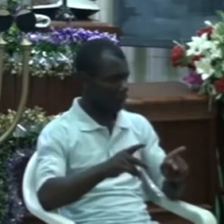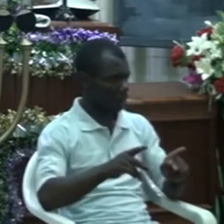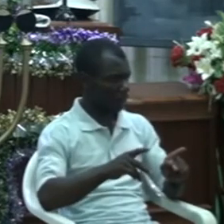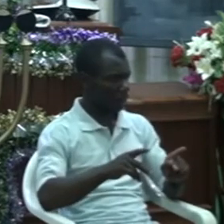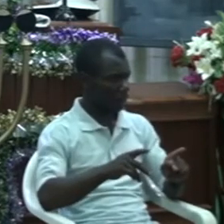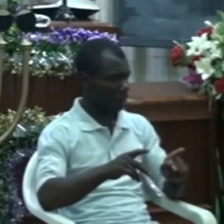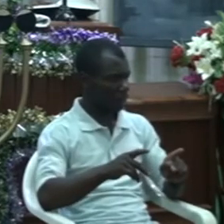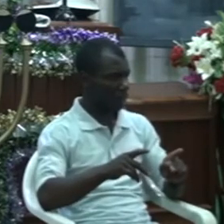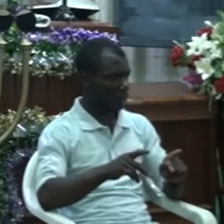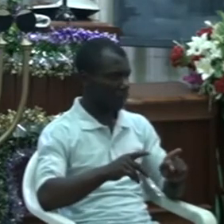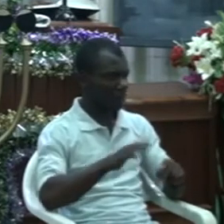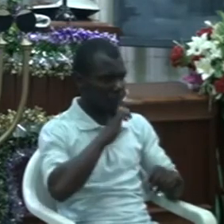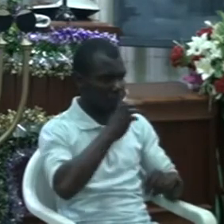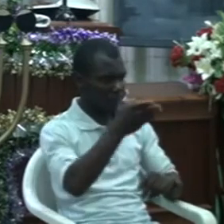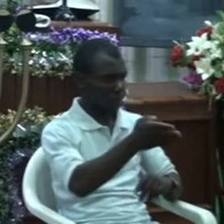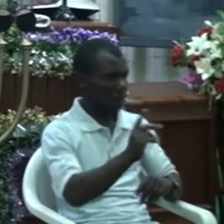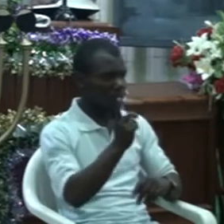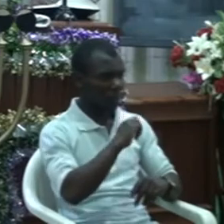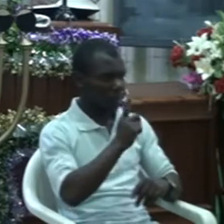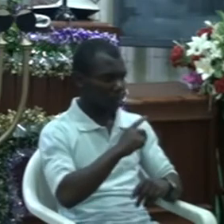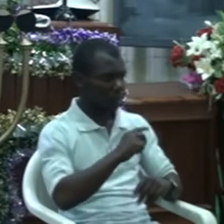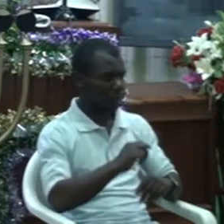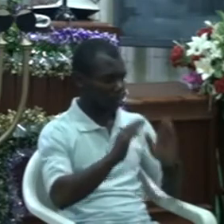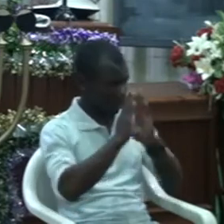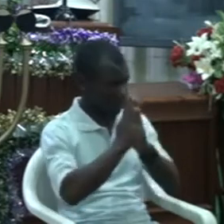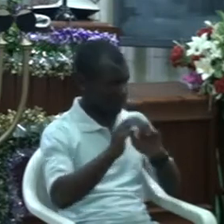C'était ceux-là qui étaient là où la prière se faisait.